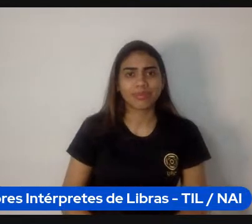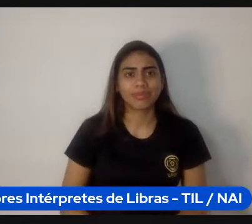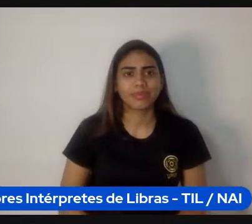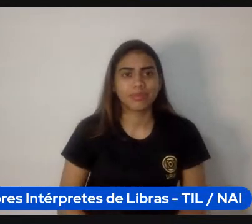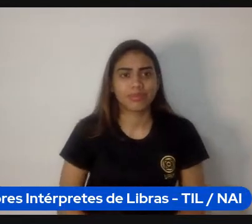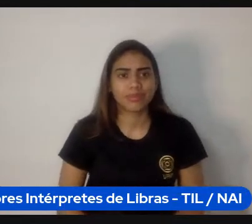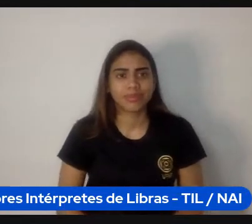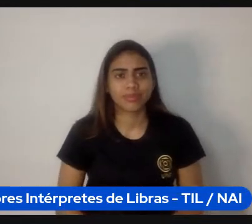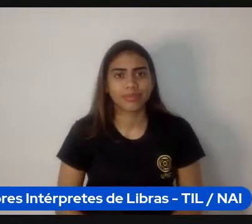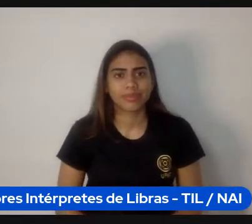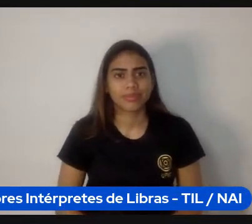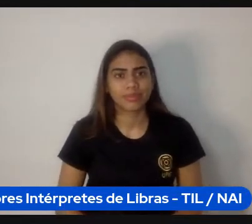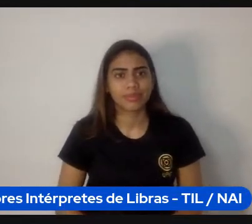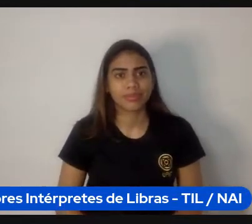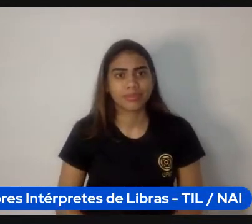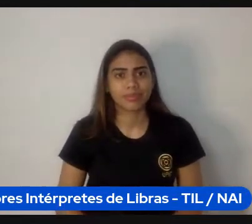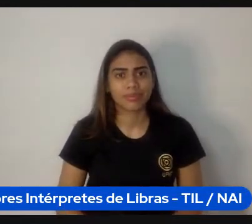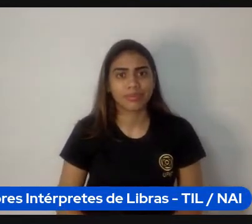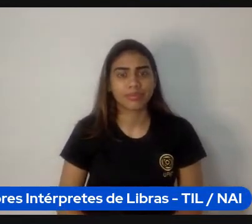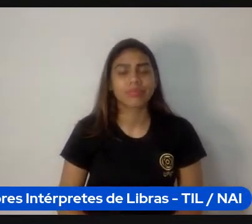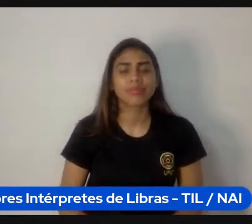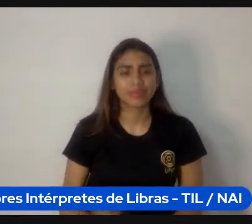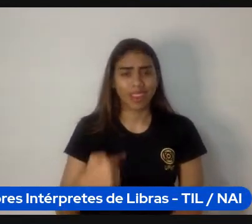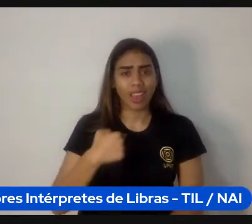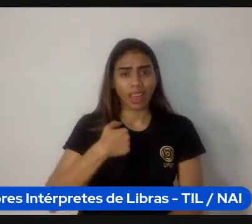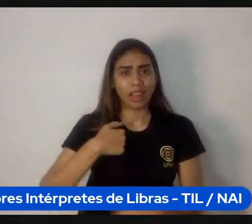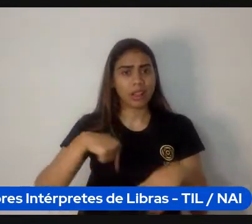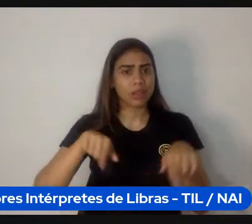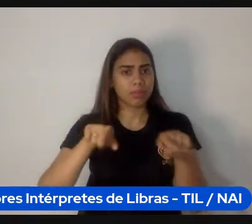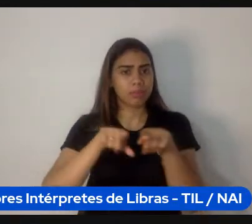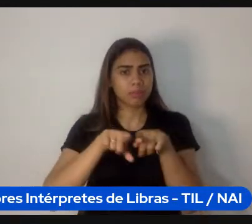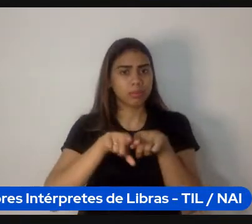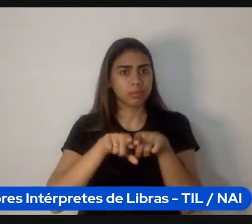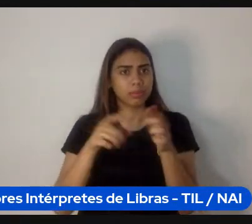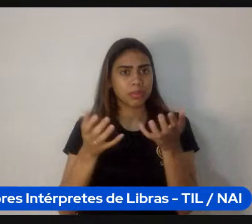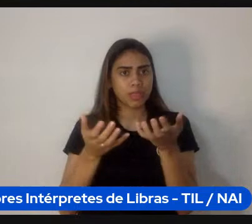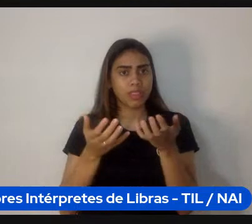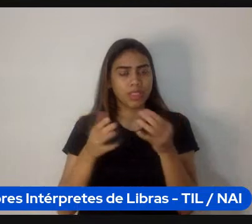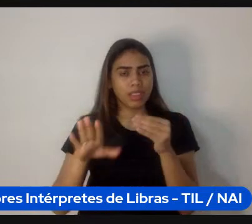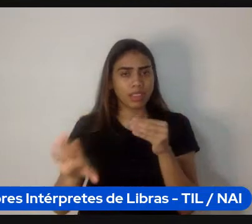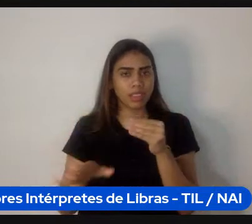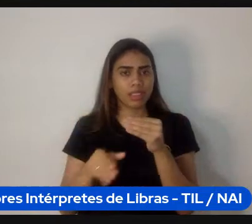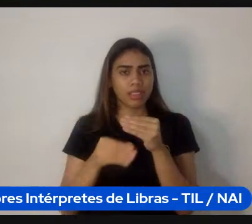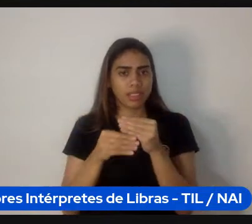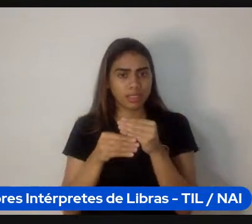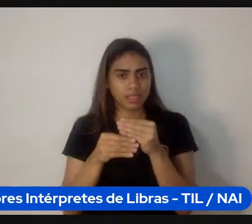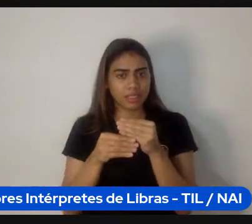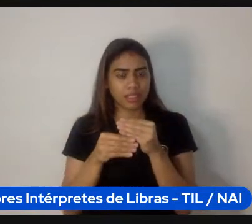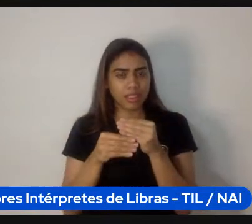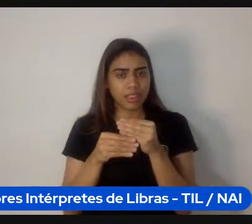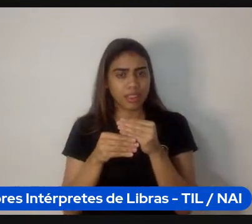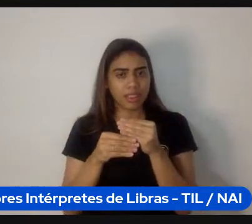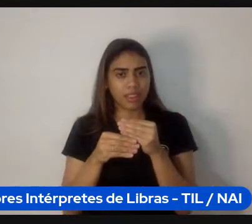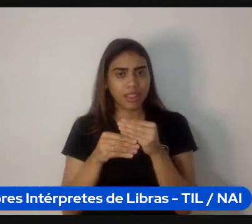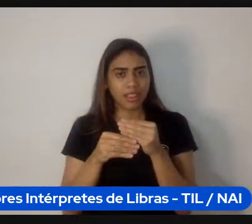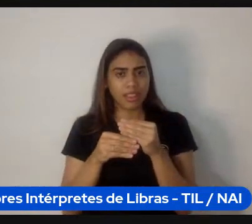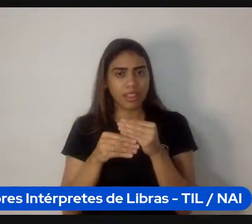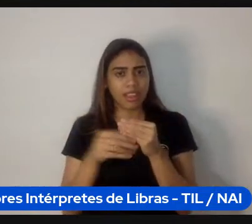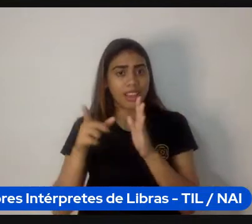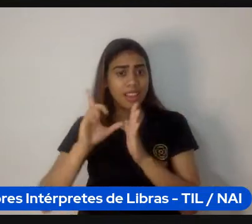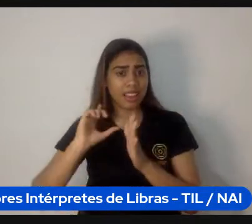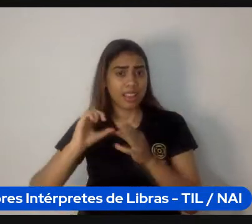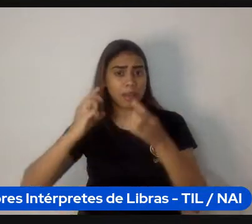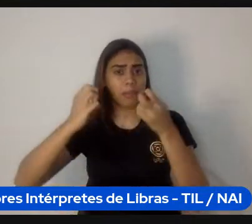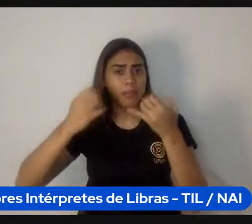Eu queria trazer uma fala do, né, que eu falei sobre o outro vídeo, né, o vídeo da Mila, que é a fala de